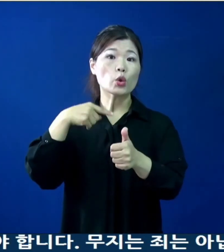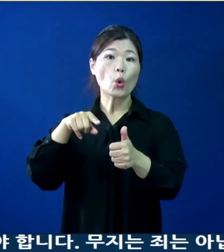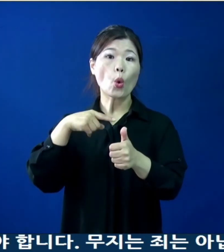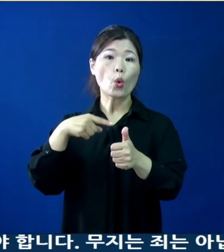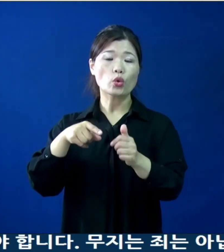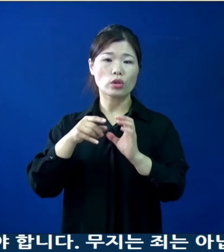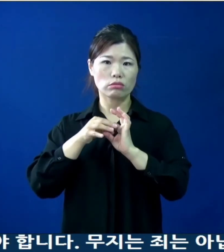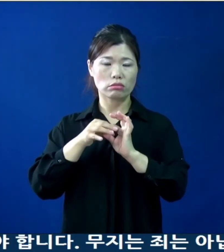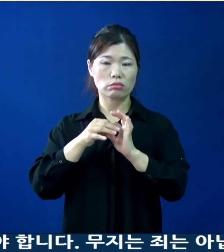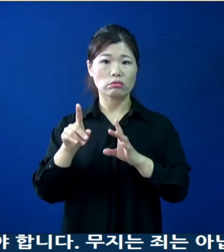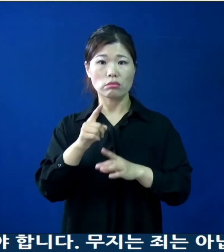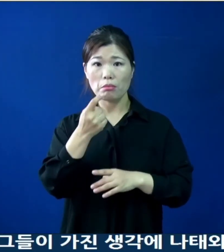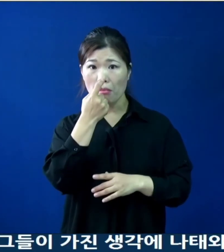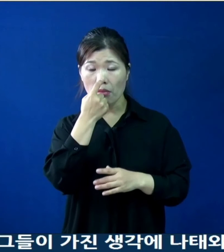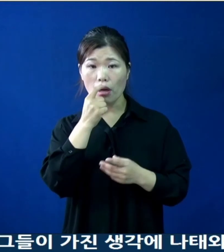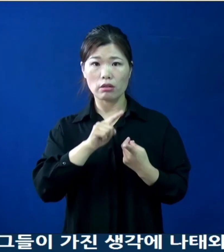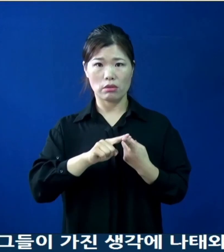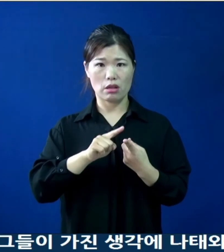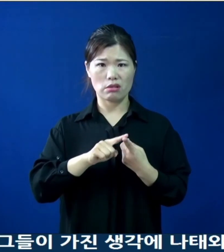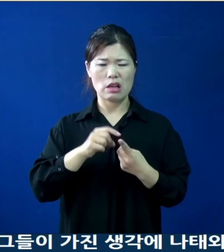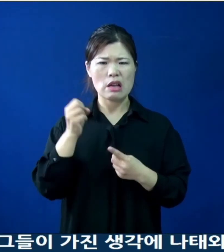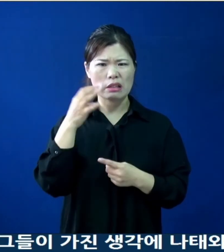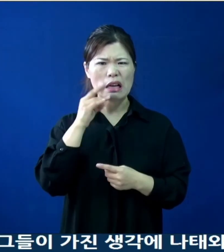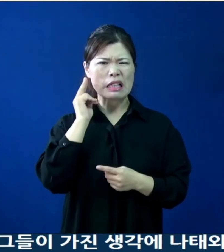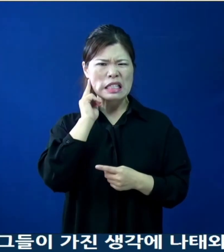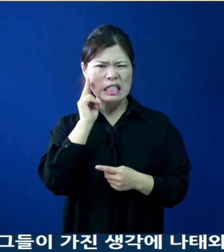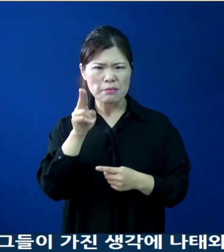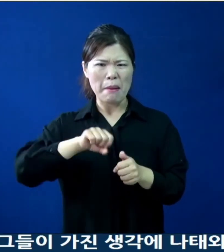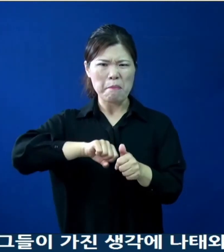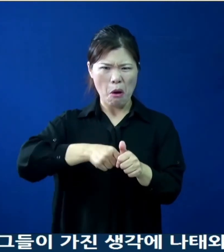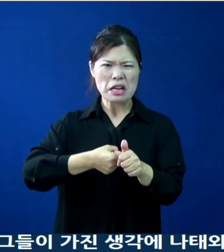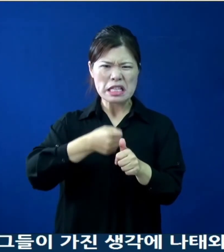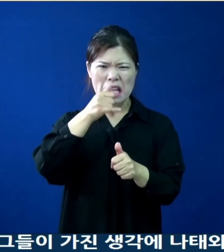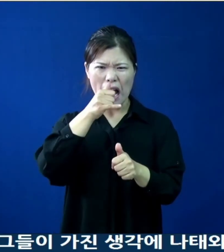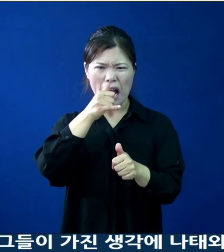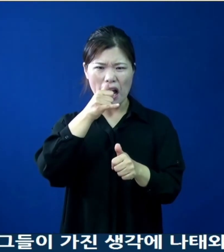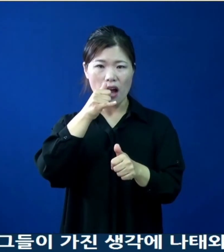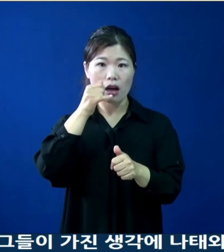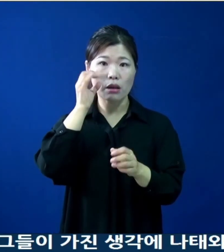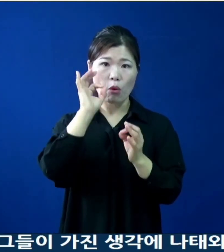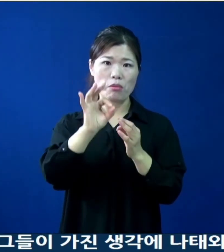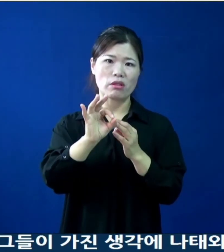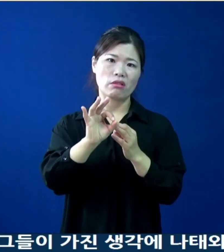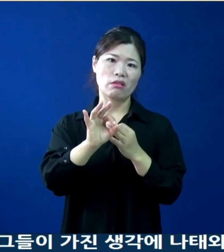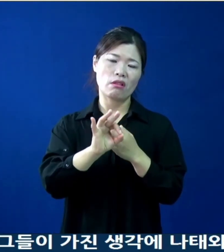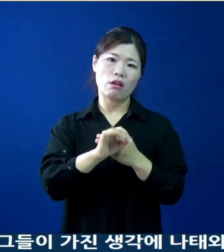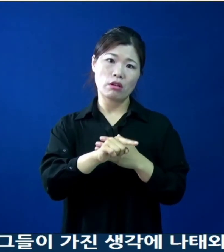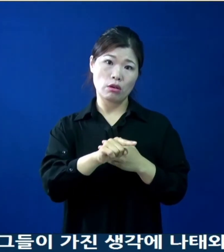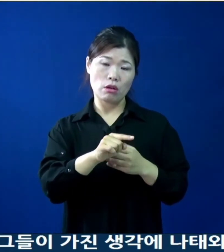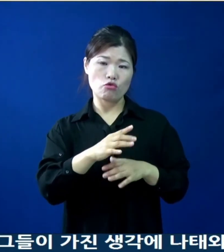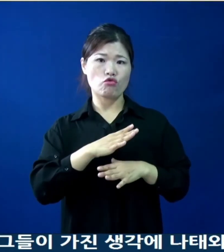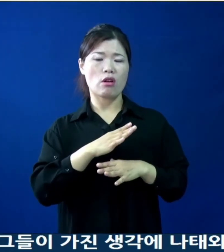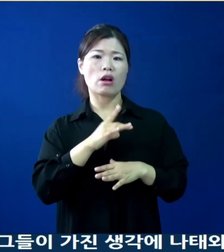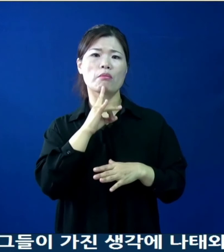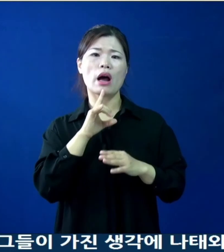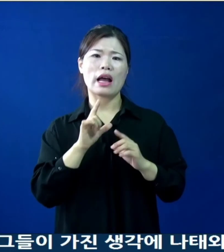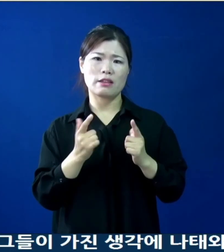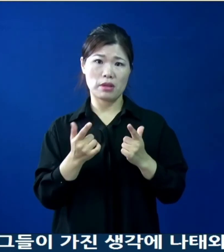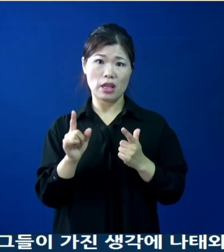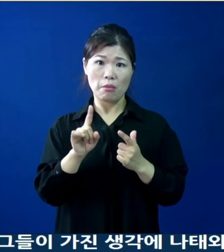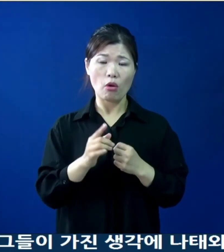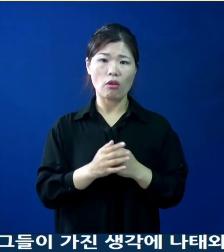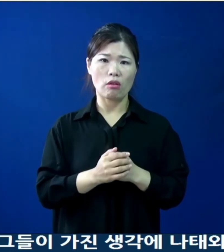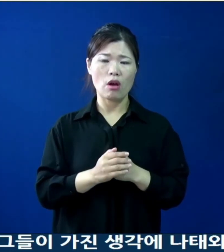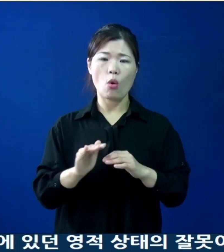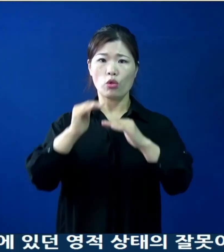할지, 단순히 심한 처벌이 있었던 그 일을 보면서 두려워할 것만이 아니라 이 본문